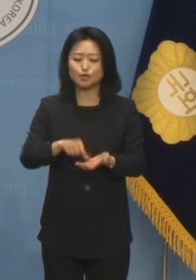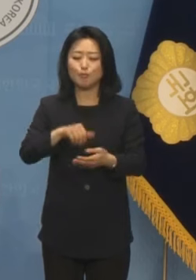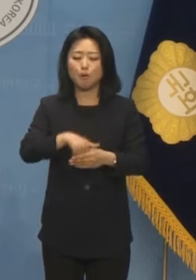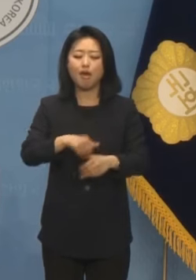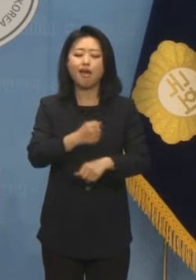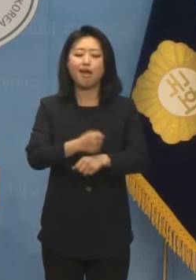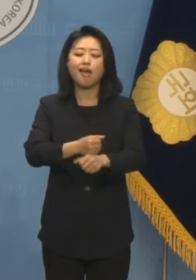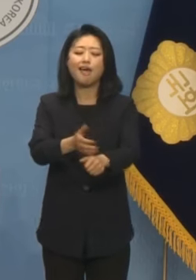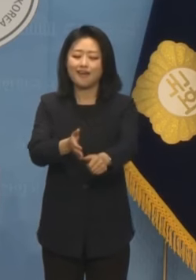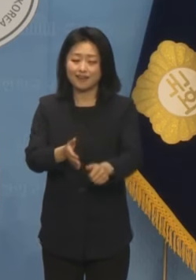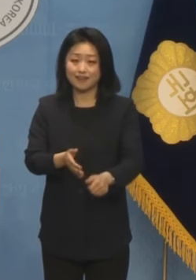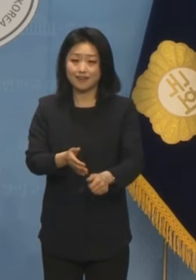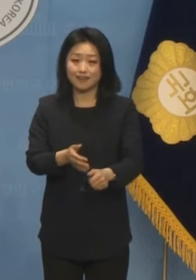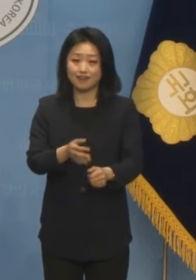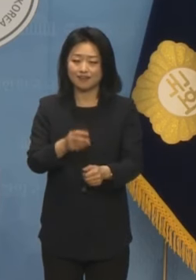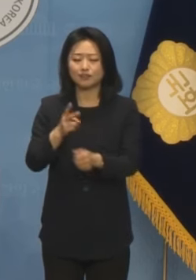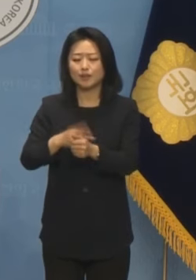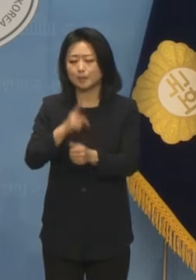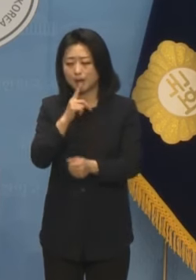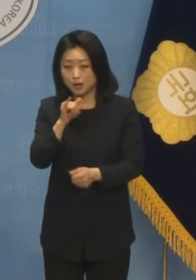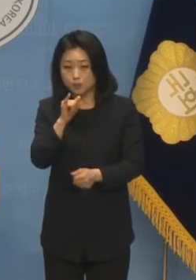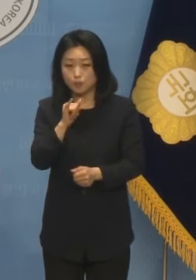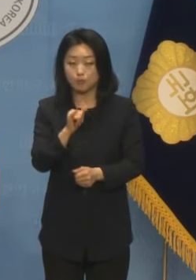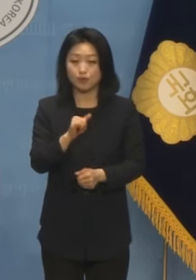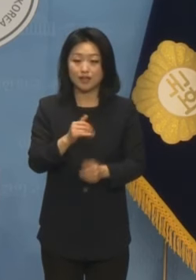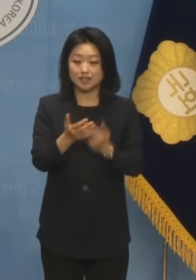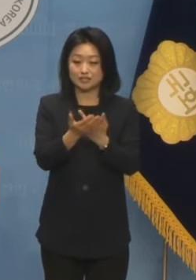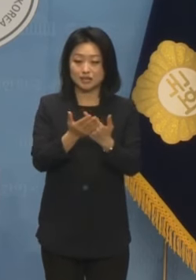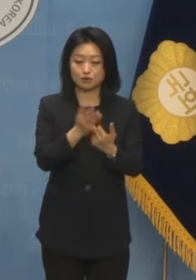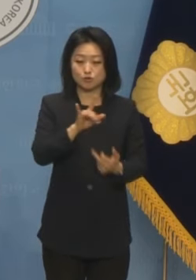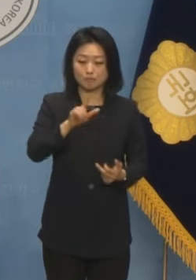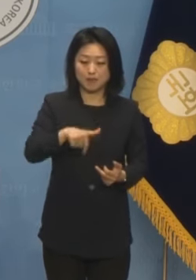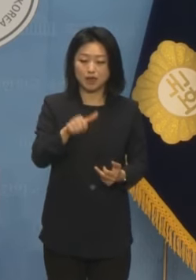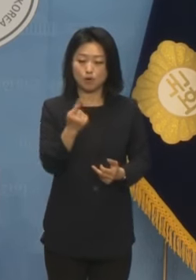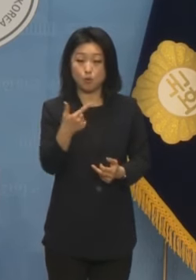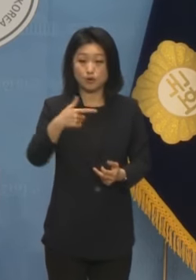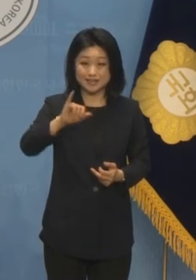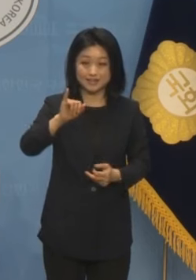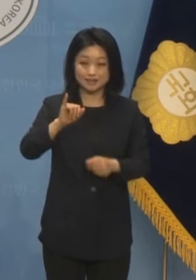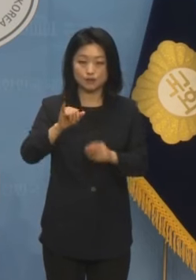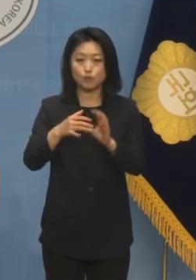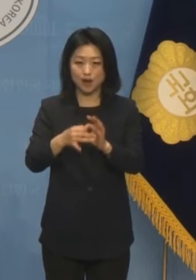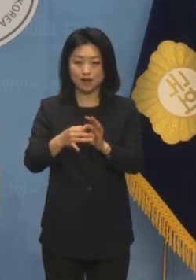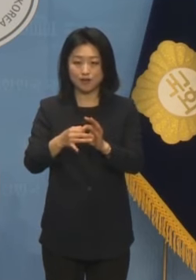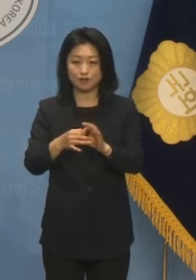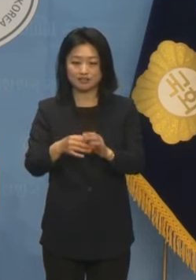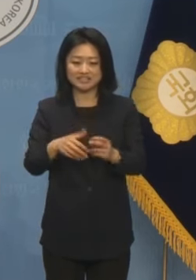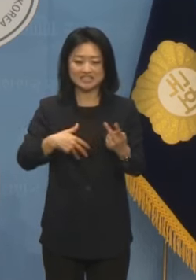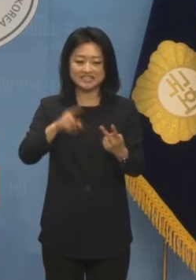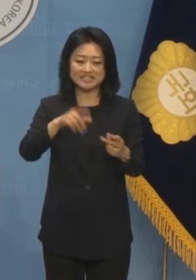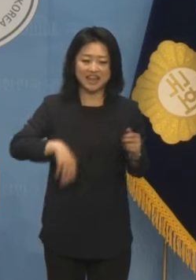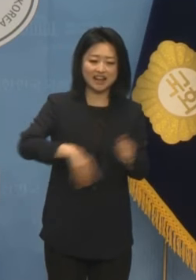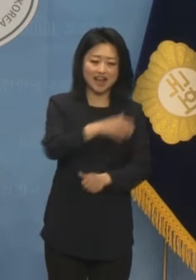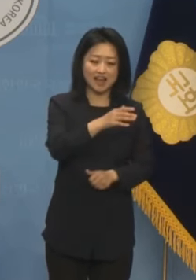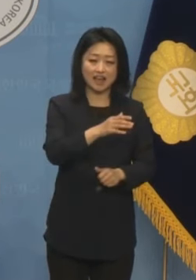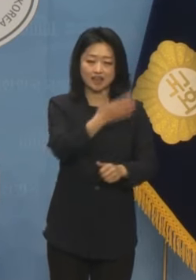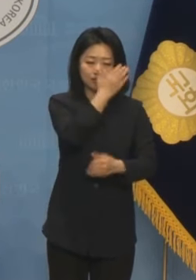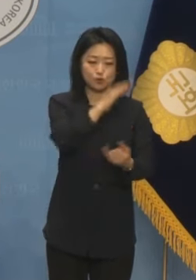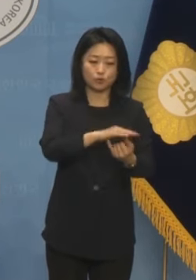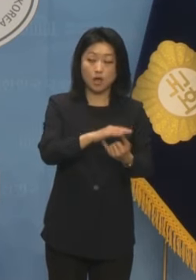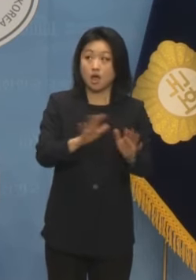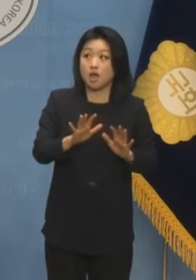아니라 최근 제주 백호기 강제 논란에 학교가 2차 가해하며 자퇴할 수밖에 없었던 청소년.